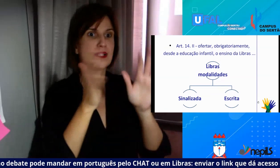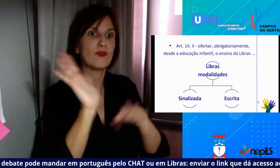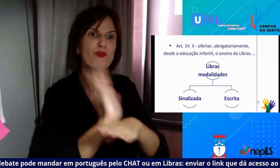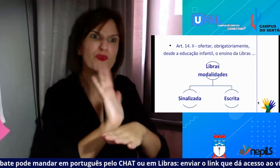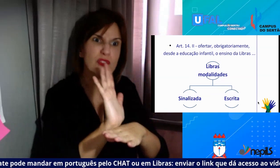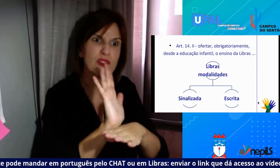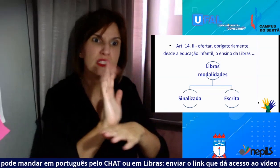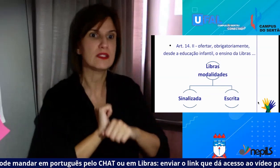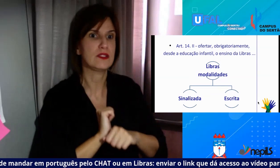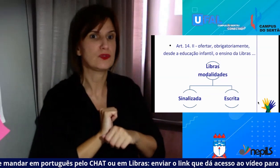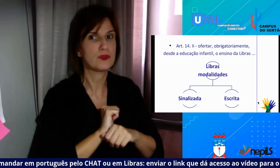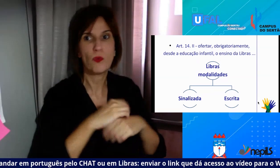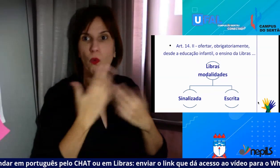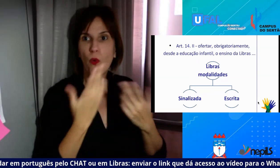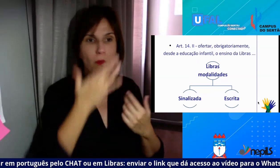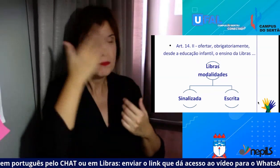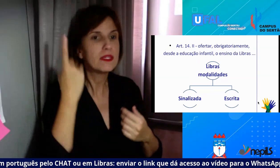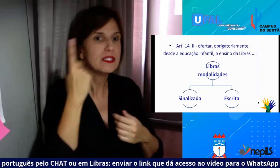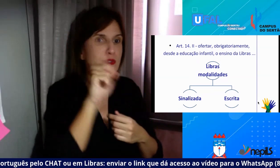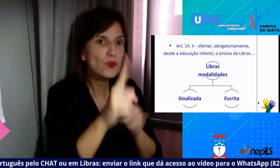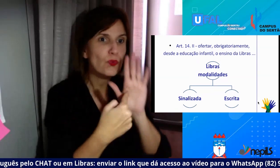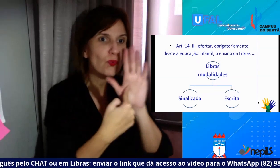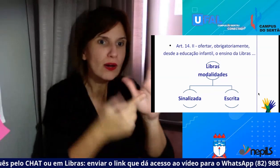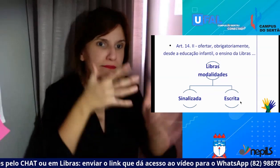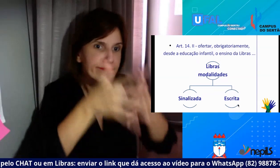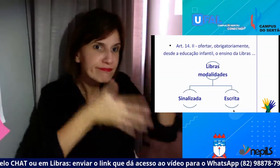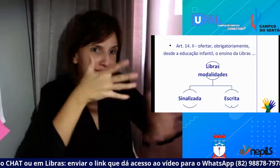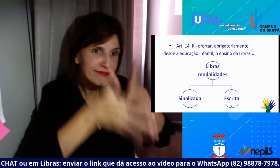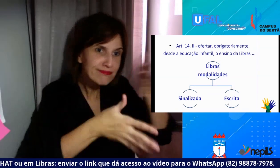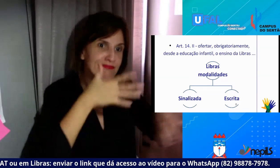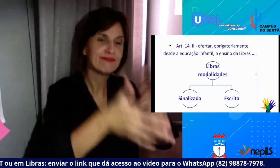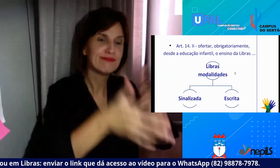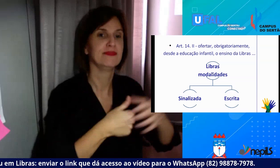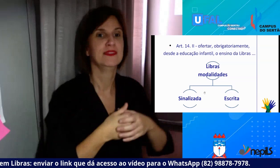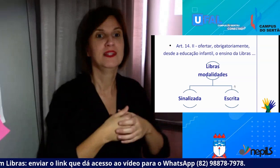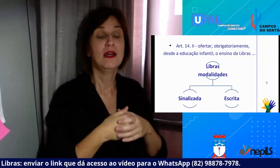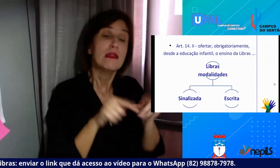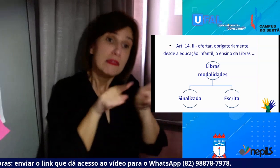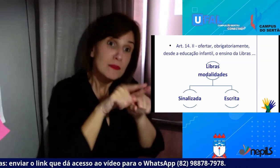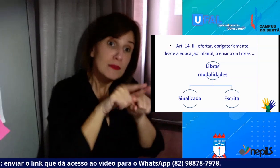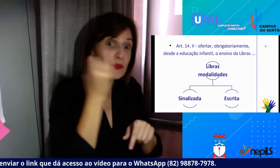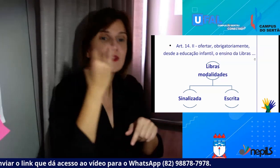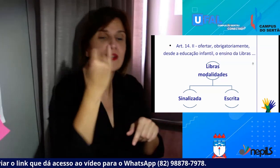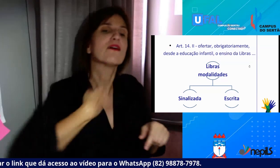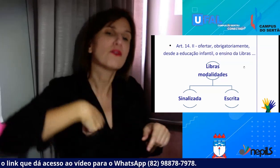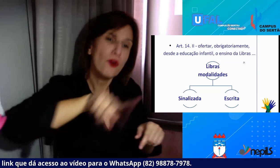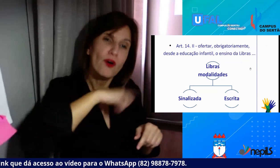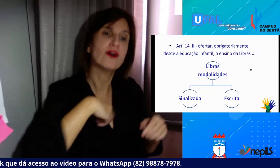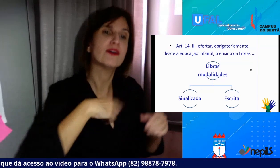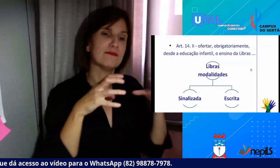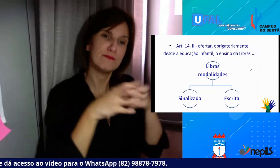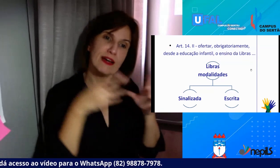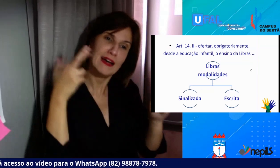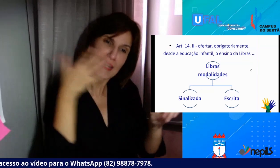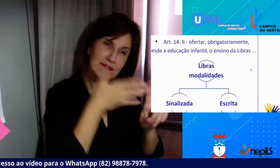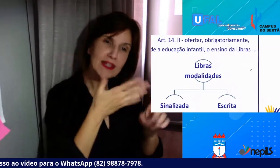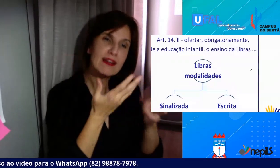trazem também a questão da escrita da língua de sinais, materiais visuais com vídeos em língua de sinais, apresentações em